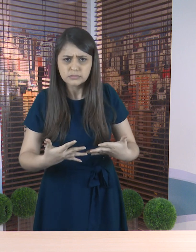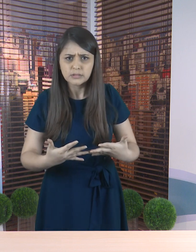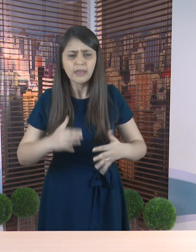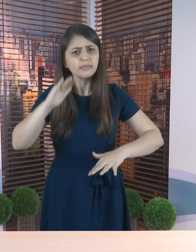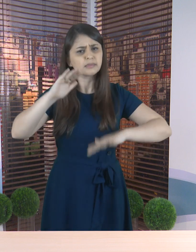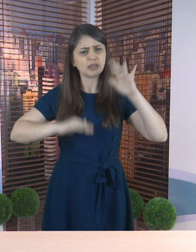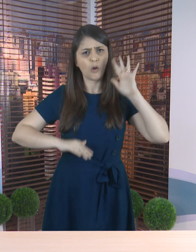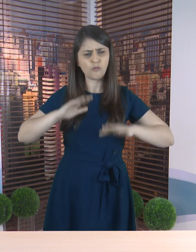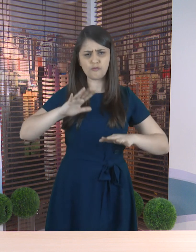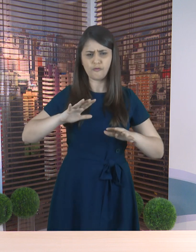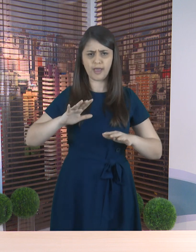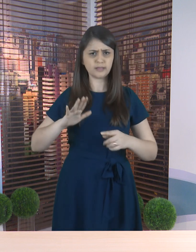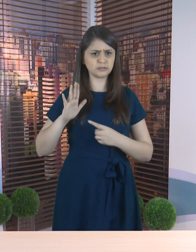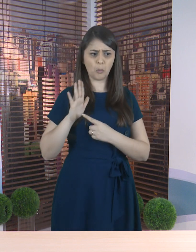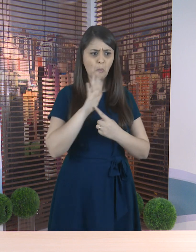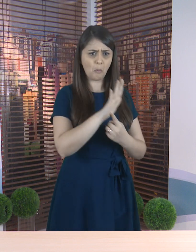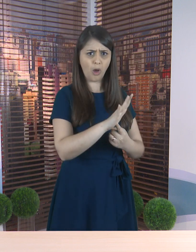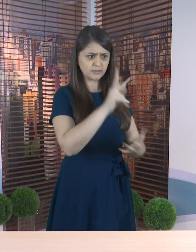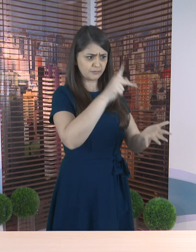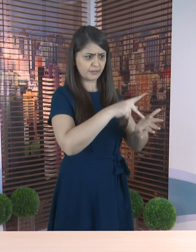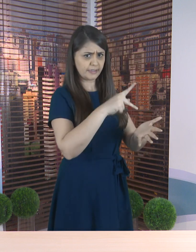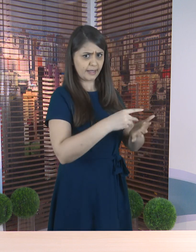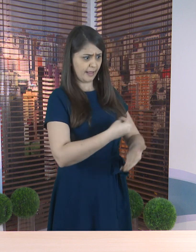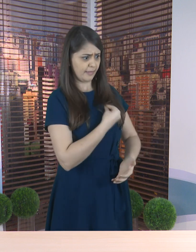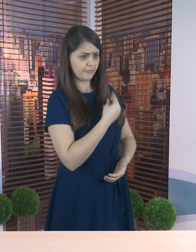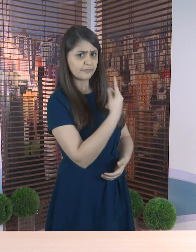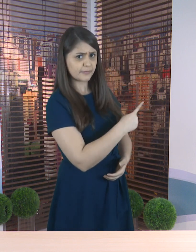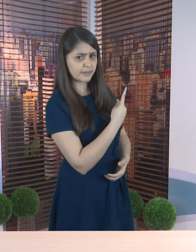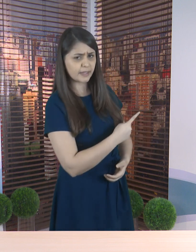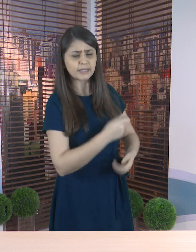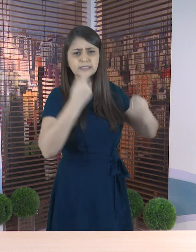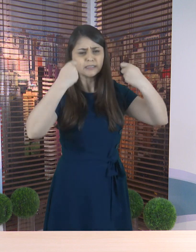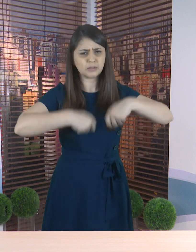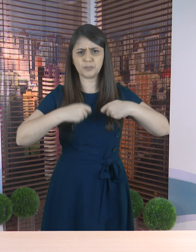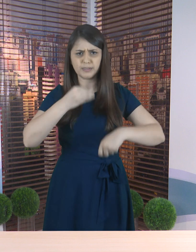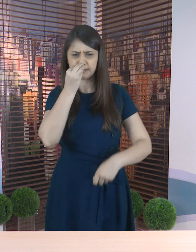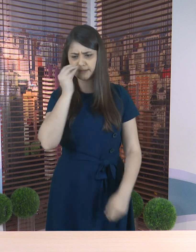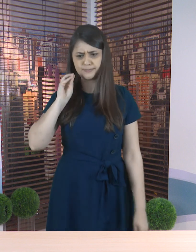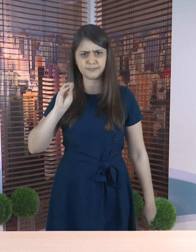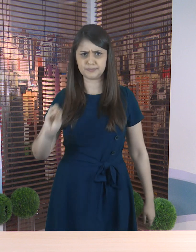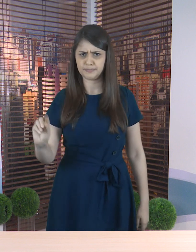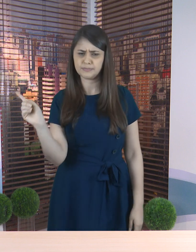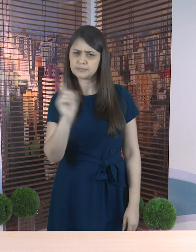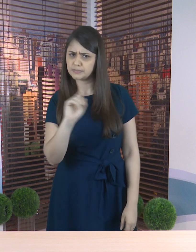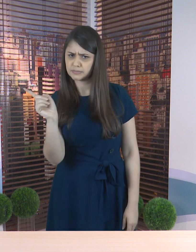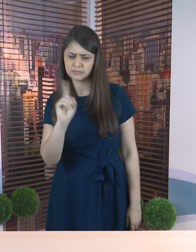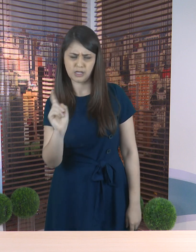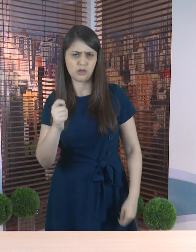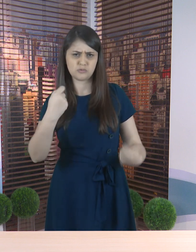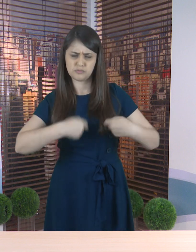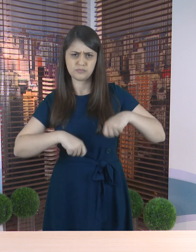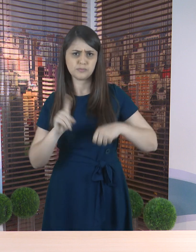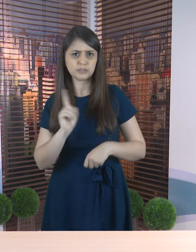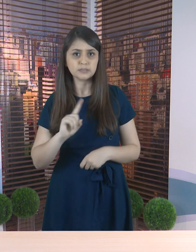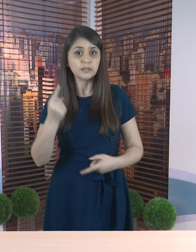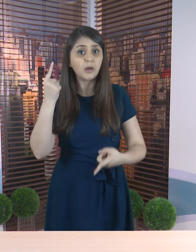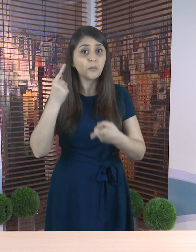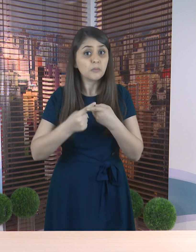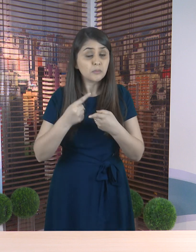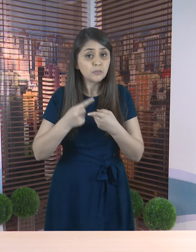porque também contém certos princípios que são verdadeiros. O que precisamos compreender é que isso não se trata de